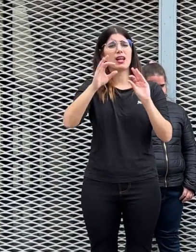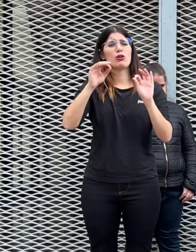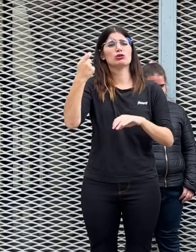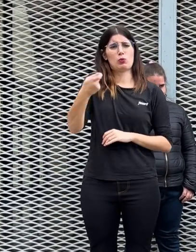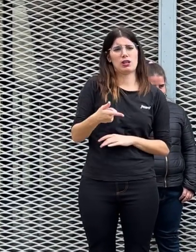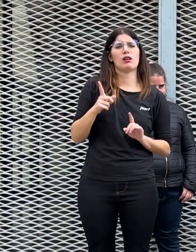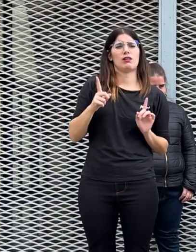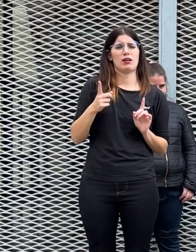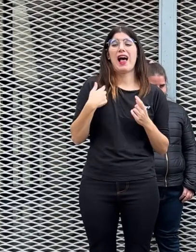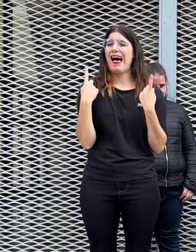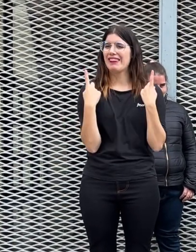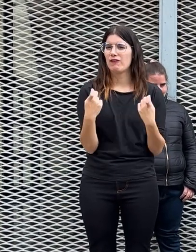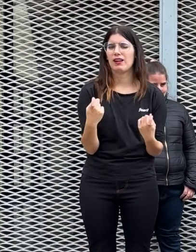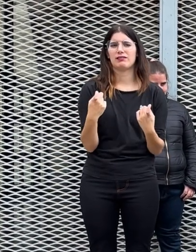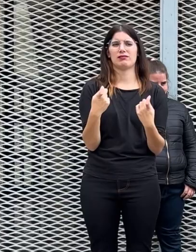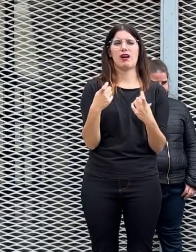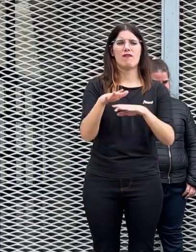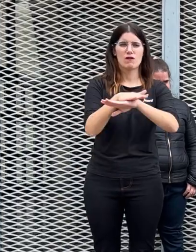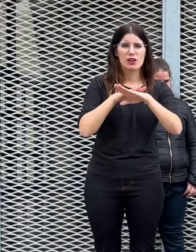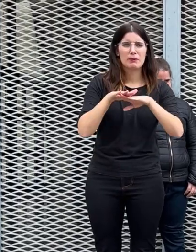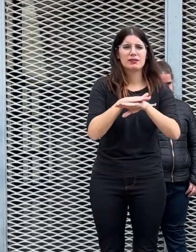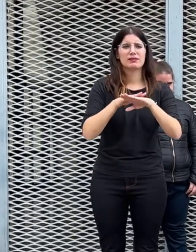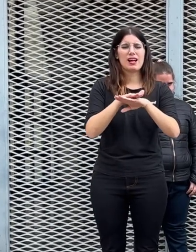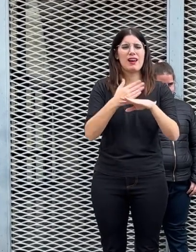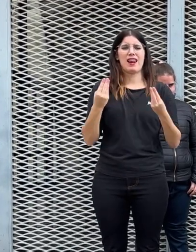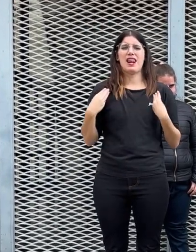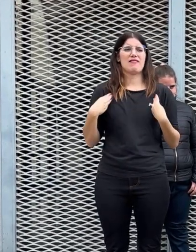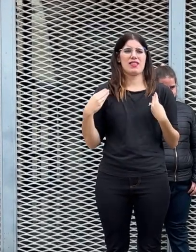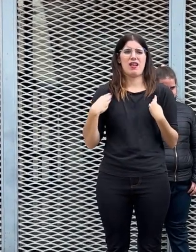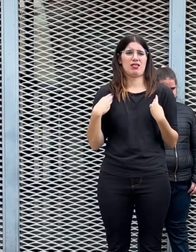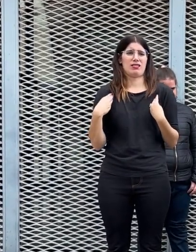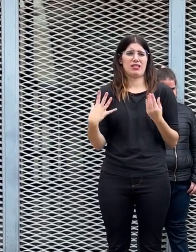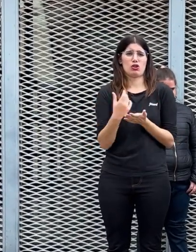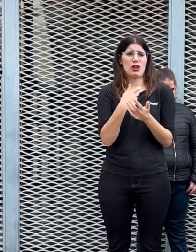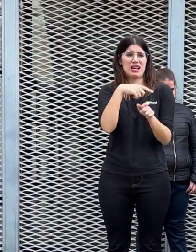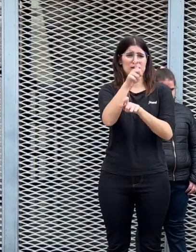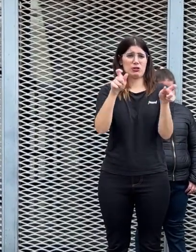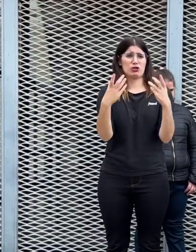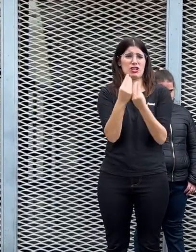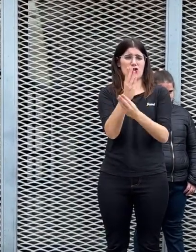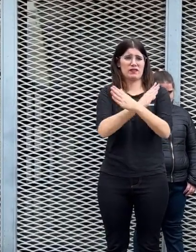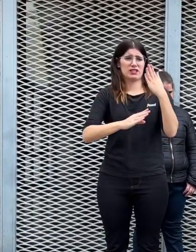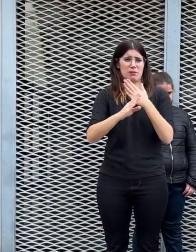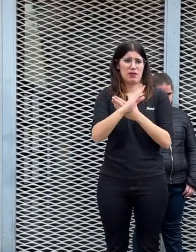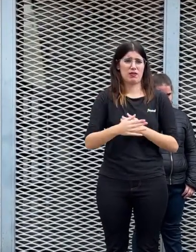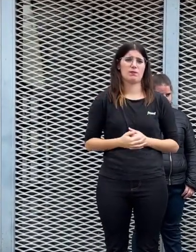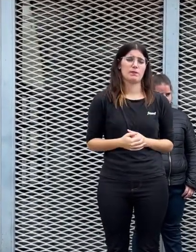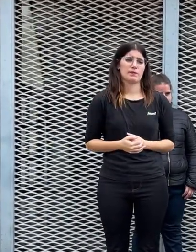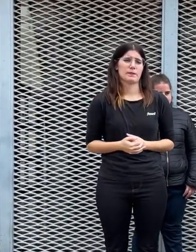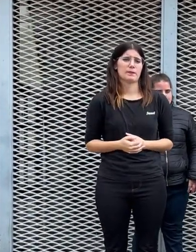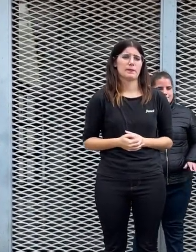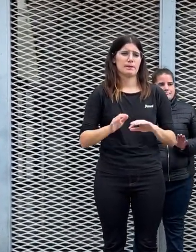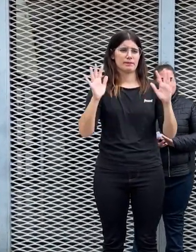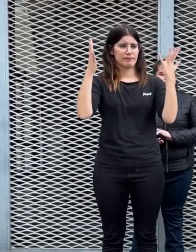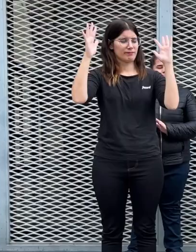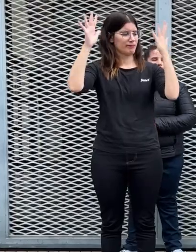útil, necesario, fundamental en la vida de las personas con discapacidad.